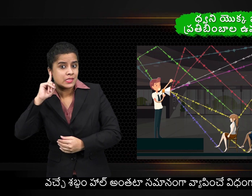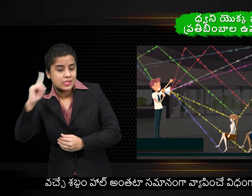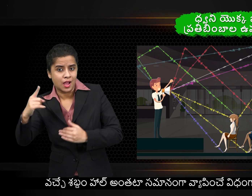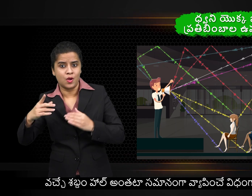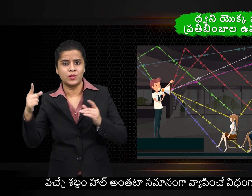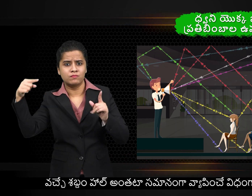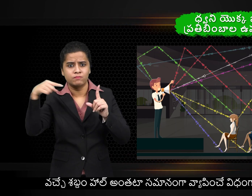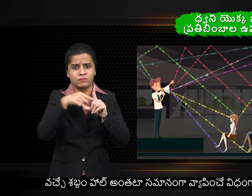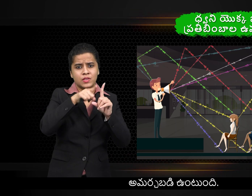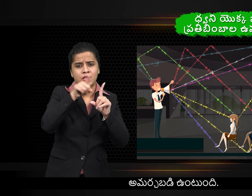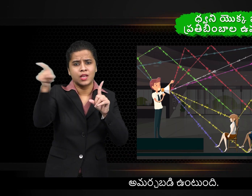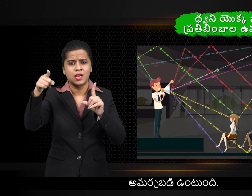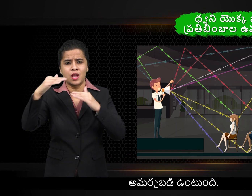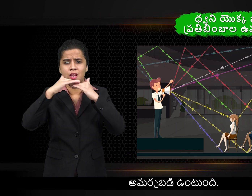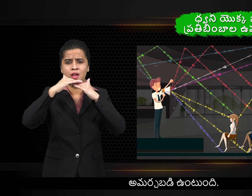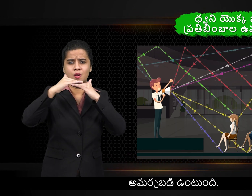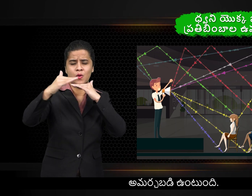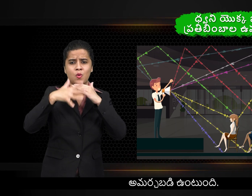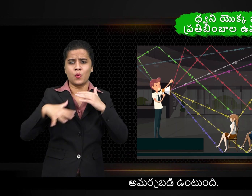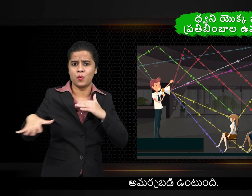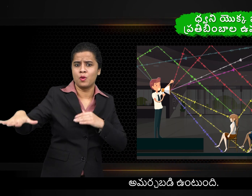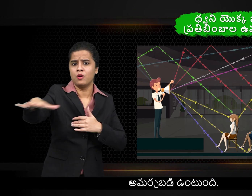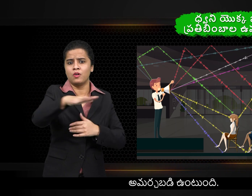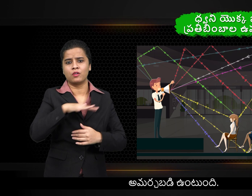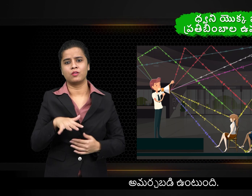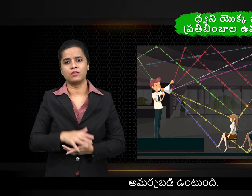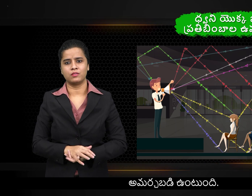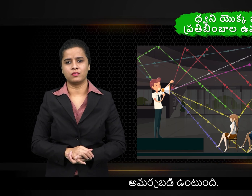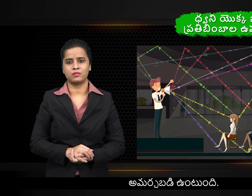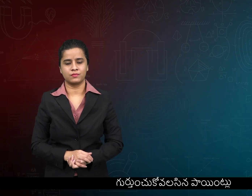విధంగా వక్ర సీలింగ్ అమర్చబడి ఉంటుంది.